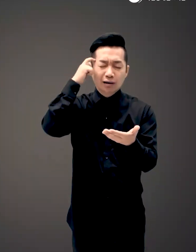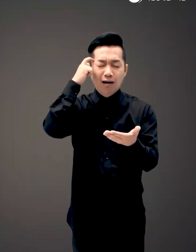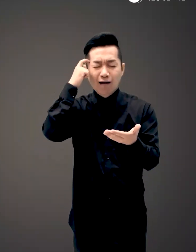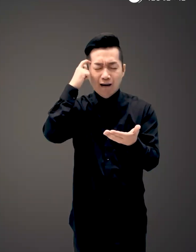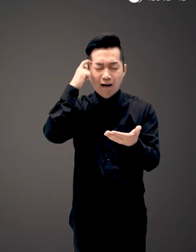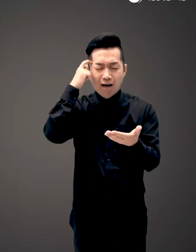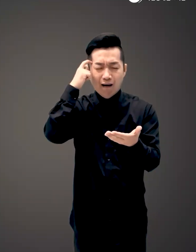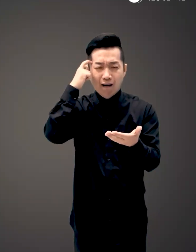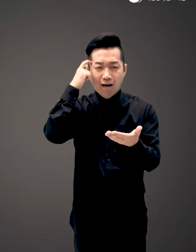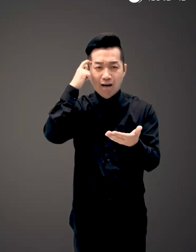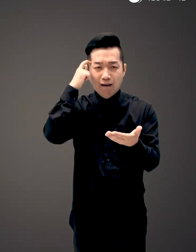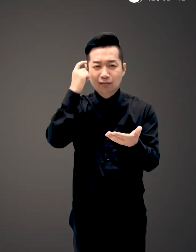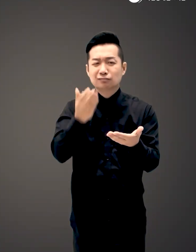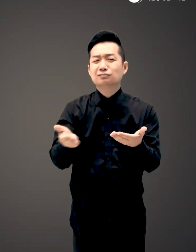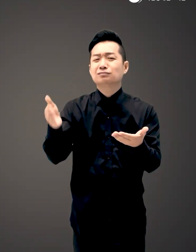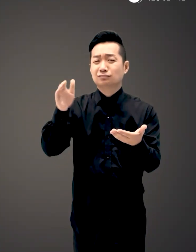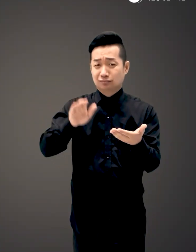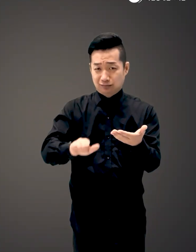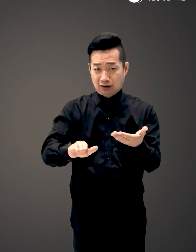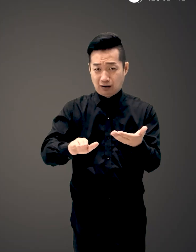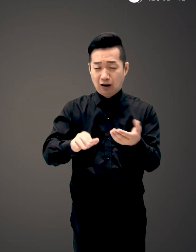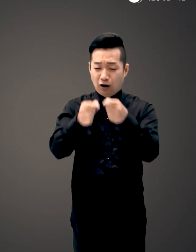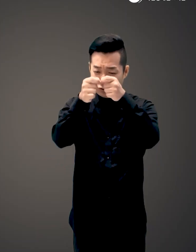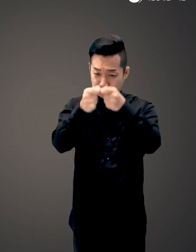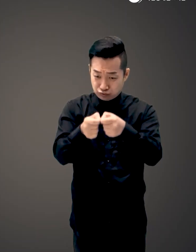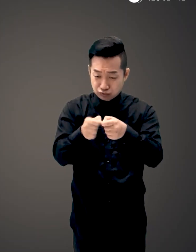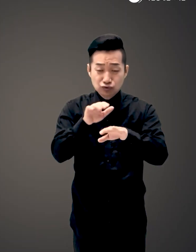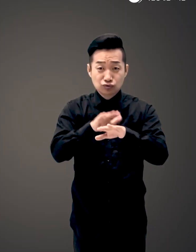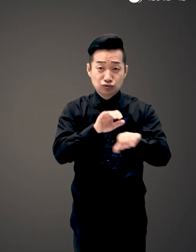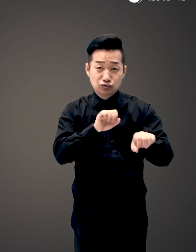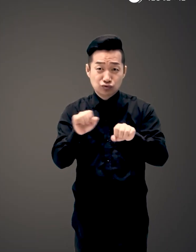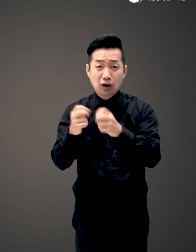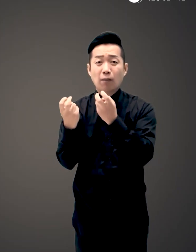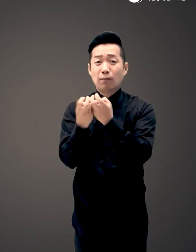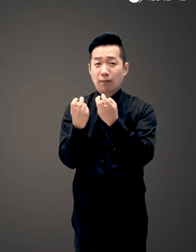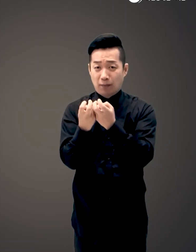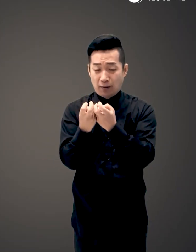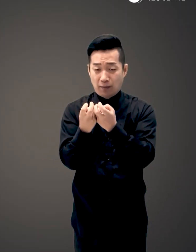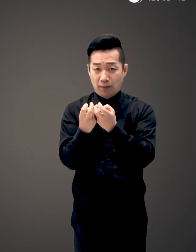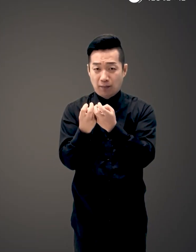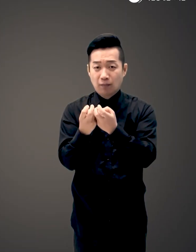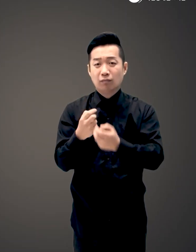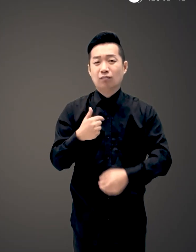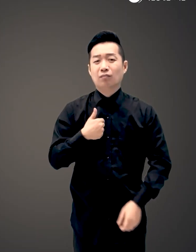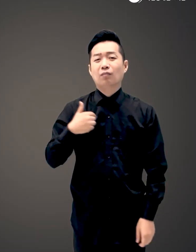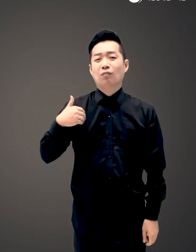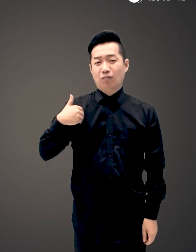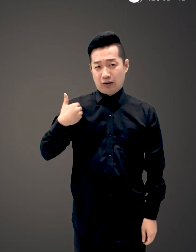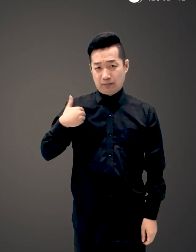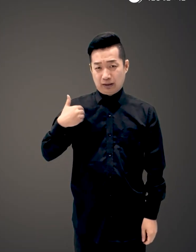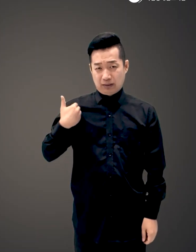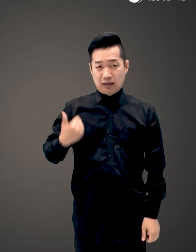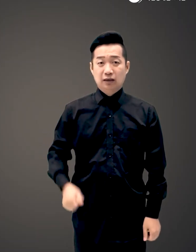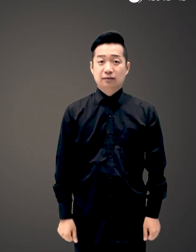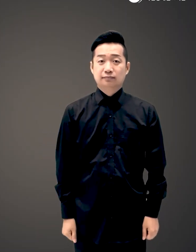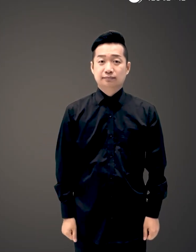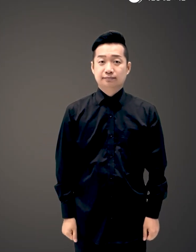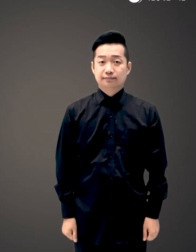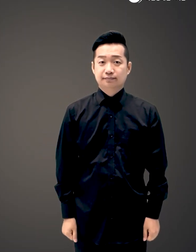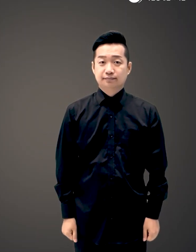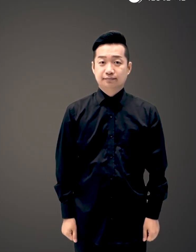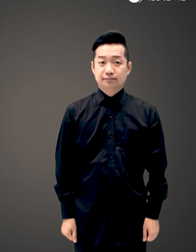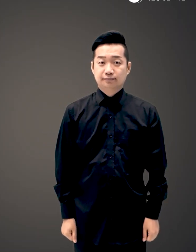생각을 가졌는데 그것을 어떻게 구체적으로 실행해야 될런지는 방법을 모르고